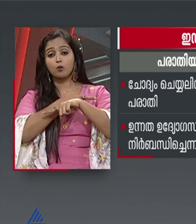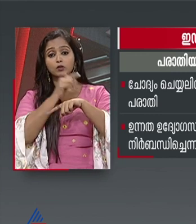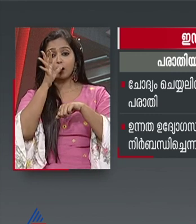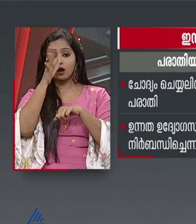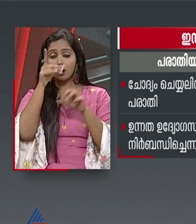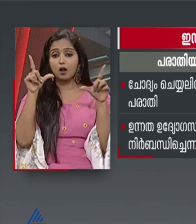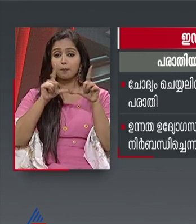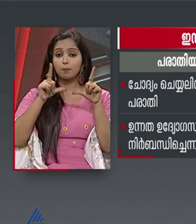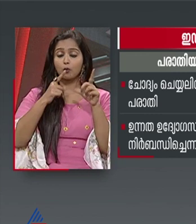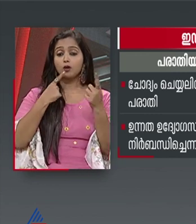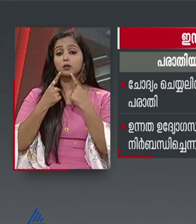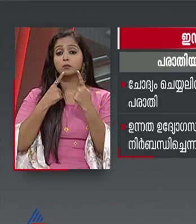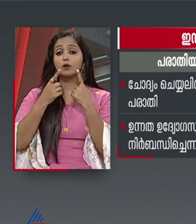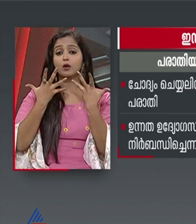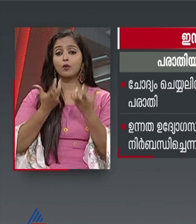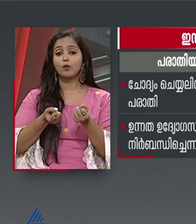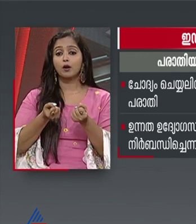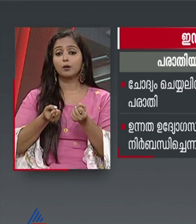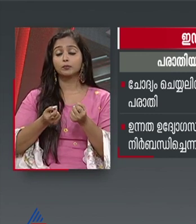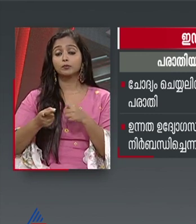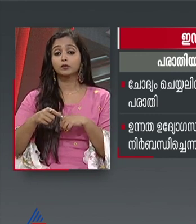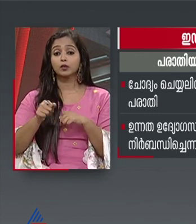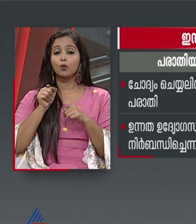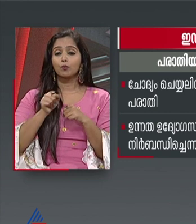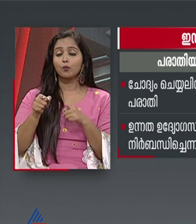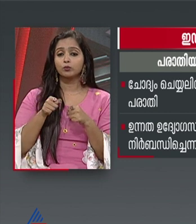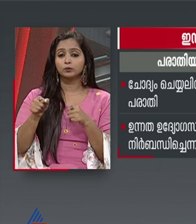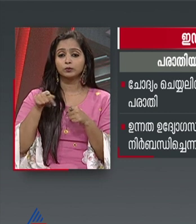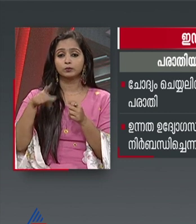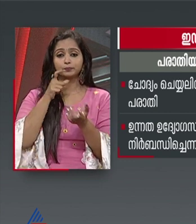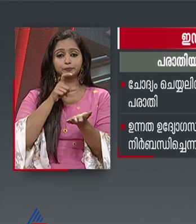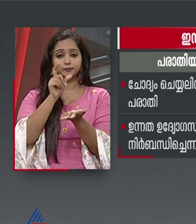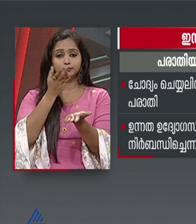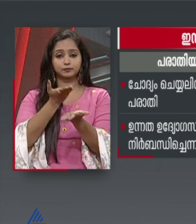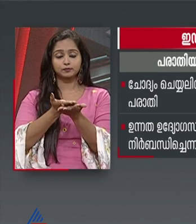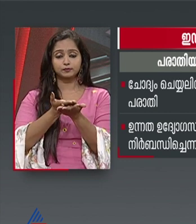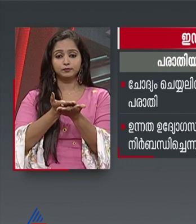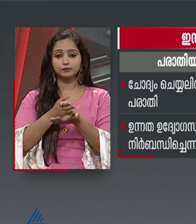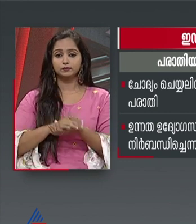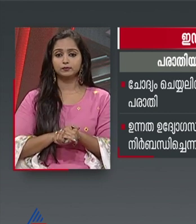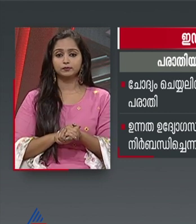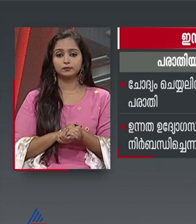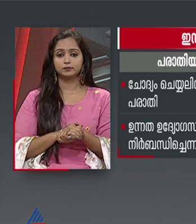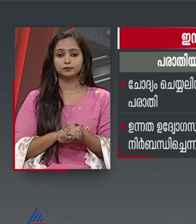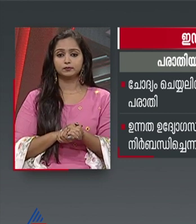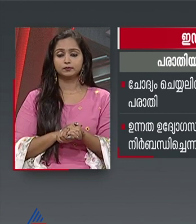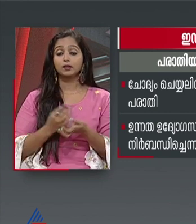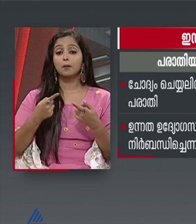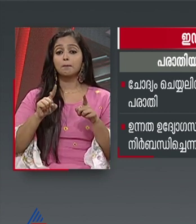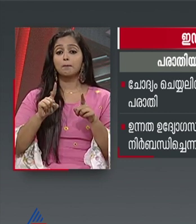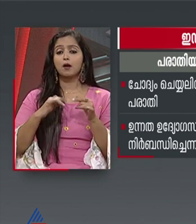പ്രേരിപ്പിക്കുകയും ഭീഷണിപ്പെടുത്തുകയും ചെയ്തു എന്നാണ് ചീഫ് സെക്രട്ടറി നൽകിയ ഈ പരാതി ഉദ്യോഗസ്ഥ പറയുന്നത്. ചീഫ് സെക്രട്ടറി സ്വാഭാവികമായും ഈ